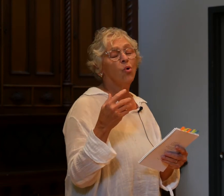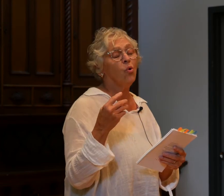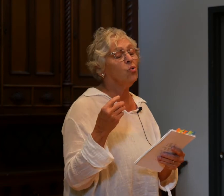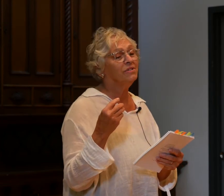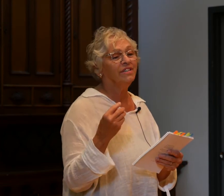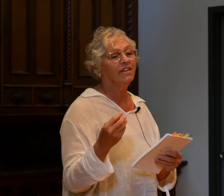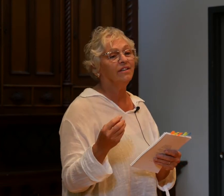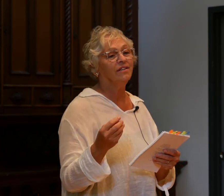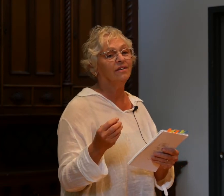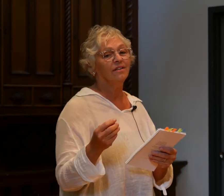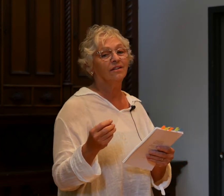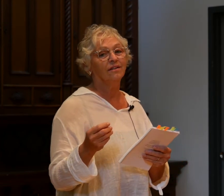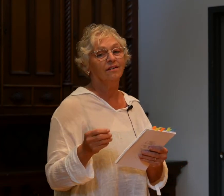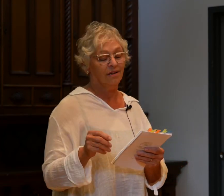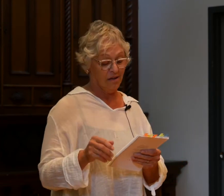comme rosier,